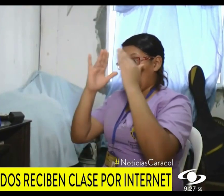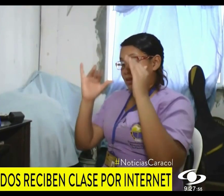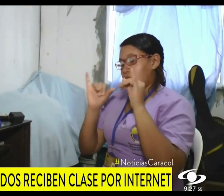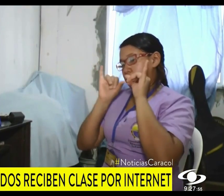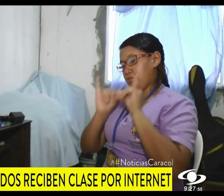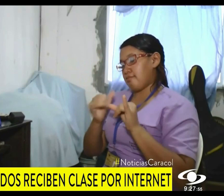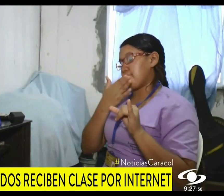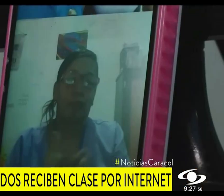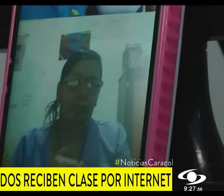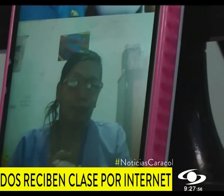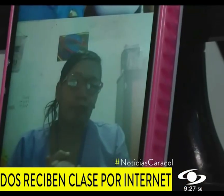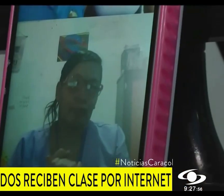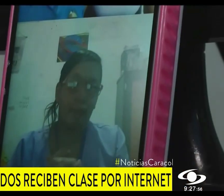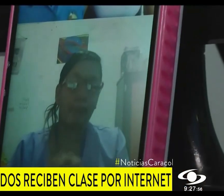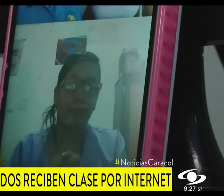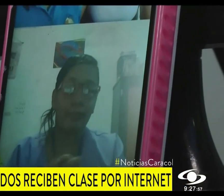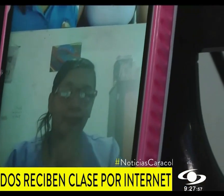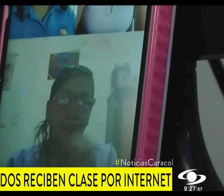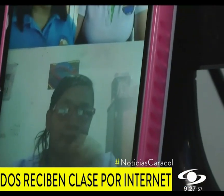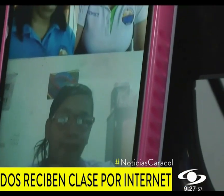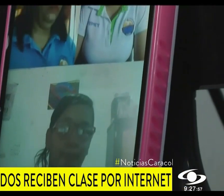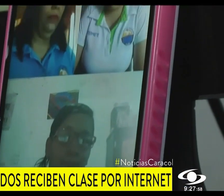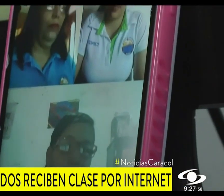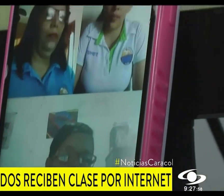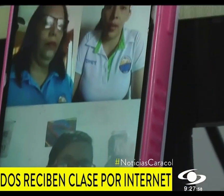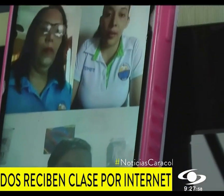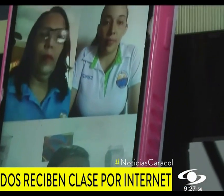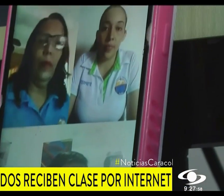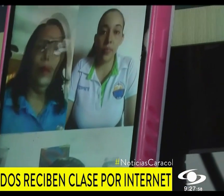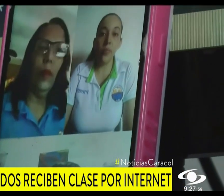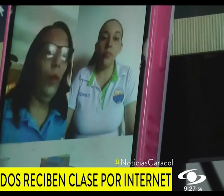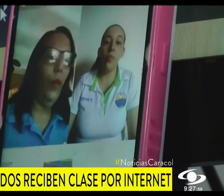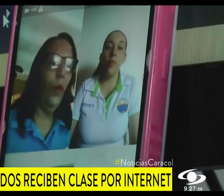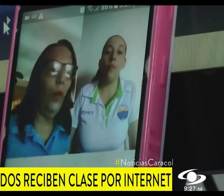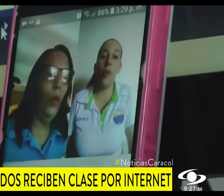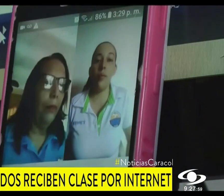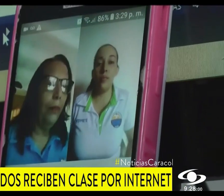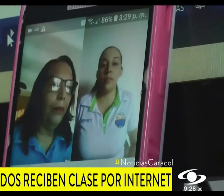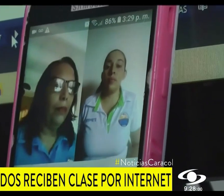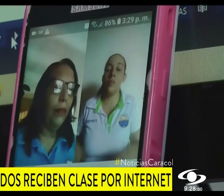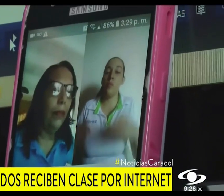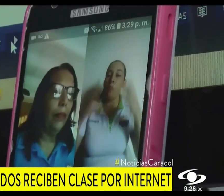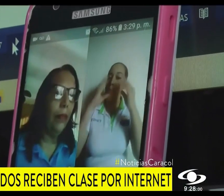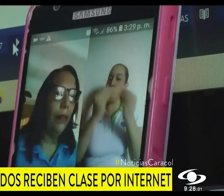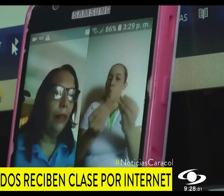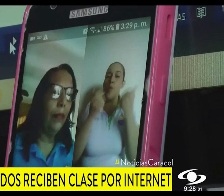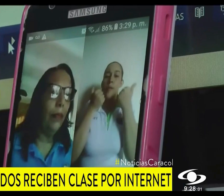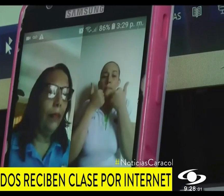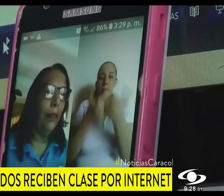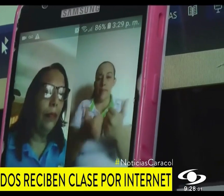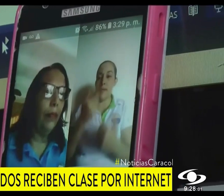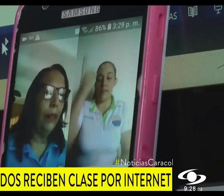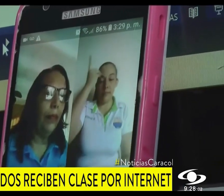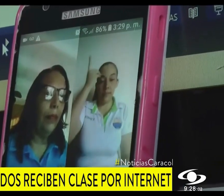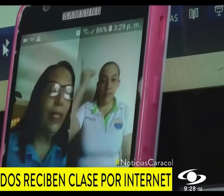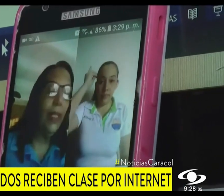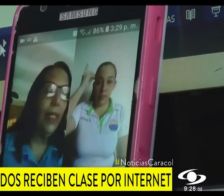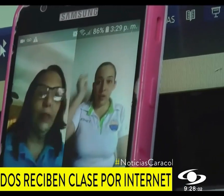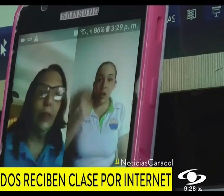lo necesitamos. El chip mental ha cambiado hasta en los docentes. Profesores, universitarios e intérpretes usan plataformas nuevas para llevar educación